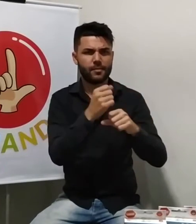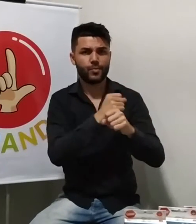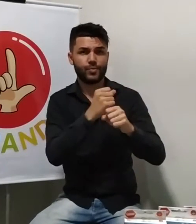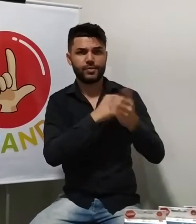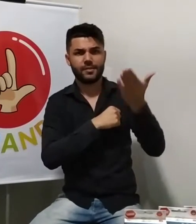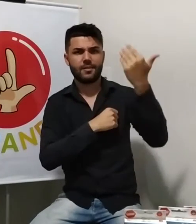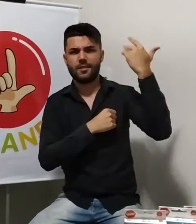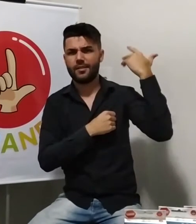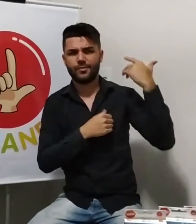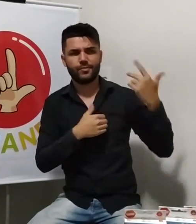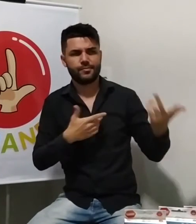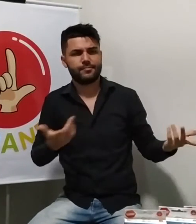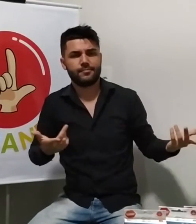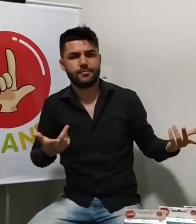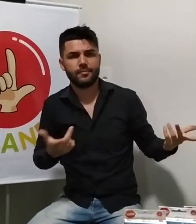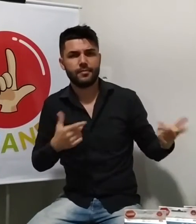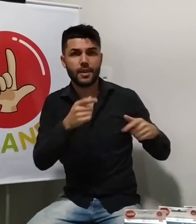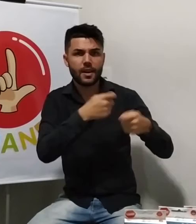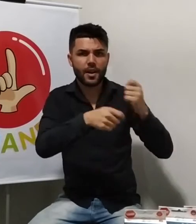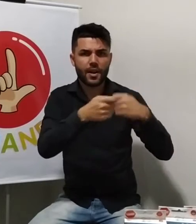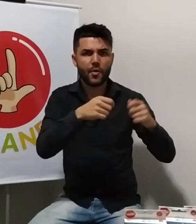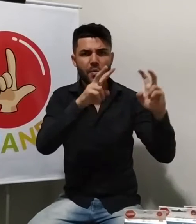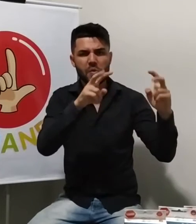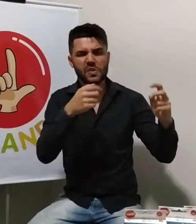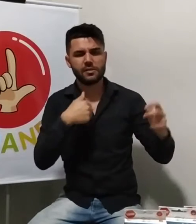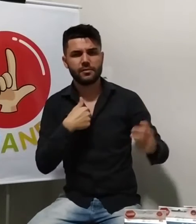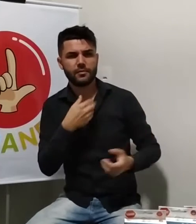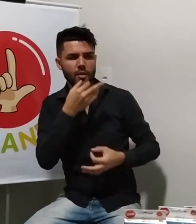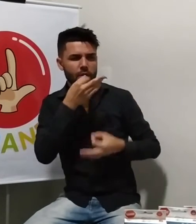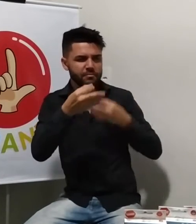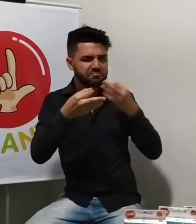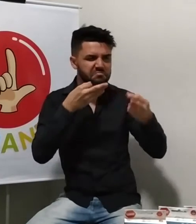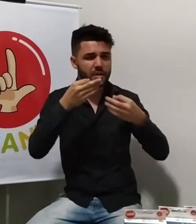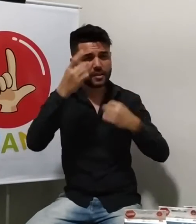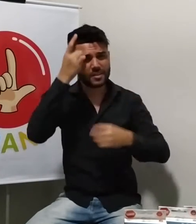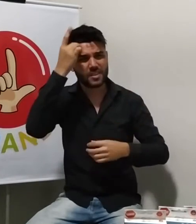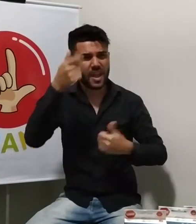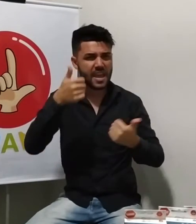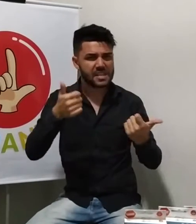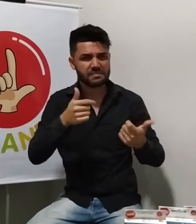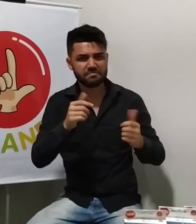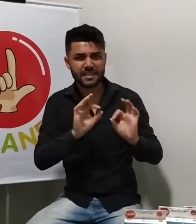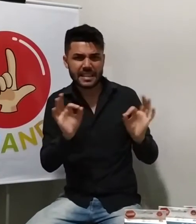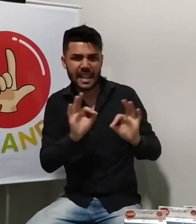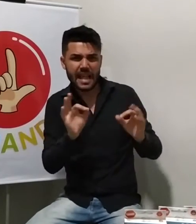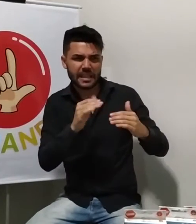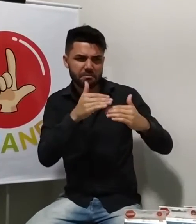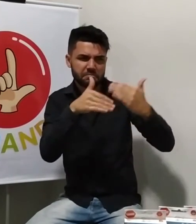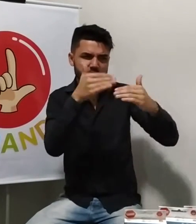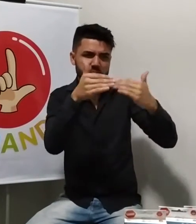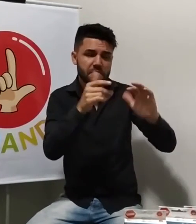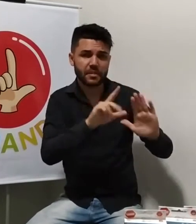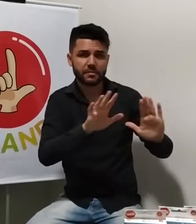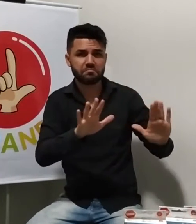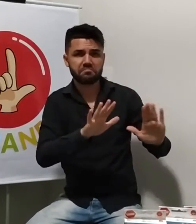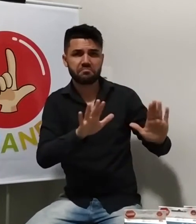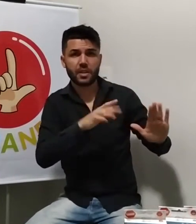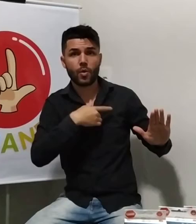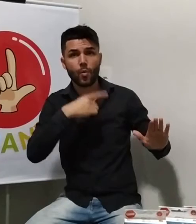né? Um cara da Inglaterra me respondeu, uma empresa grande lá, falou, Gustavo, se você tiver um plano de negócio e trouxer esse plano pra gente, pode ser que a gente entre com